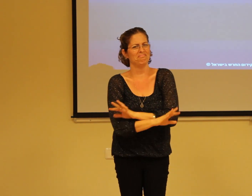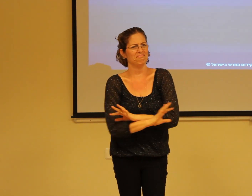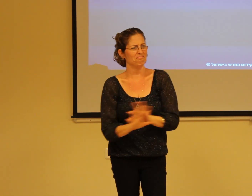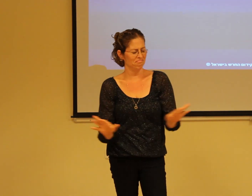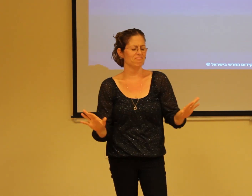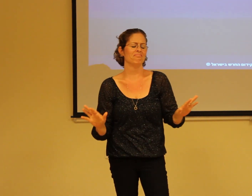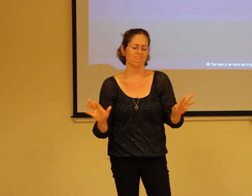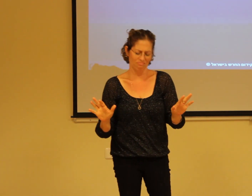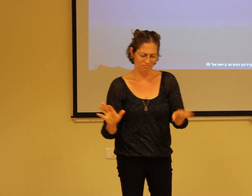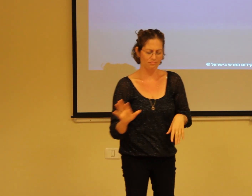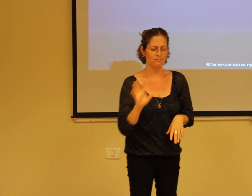נהדר.